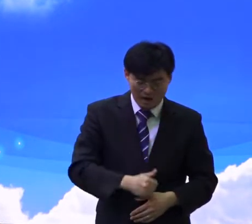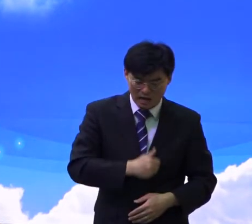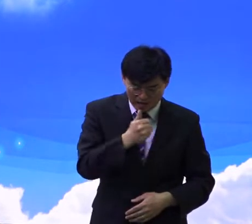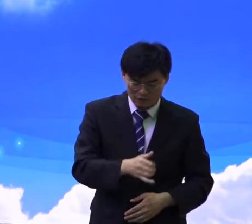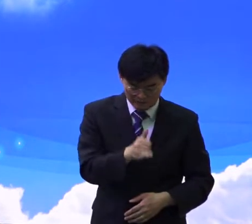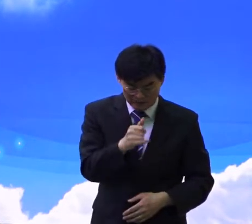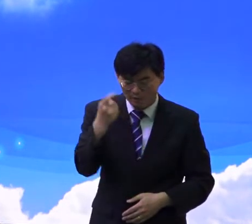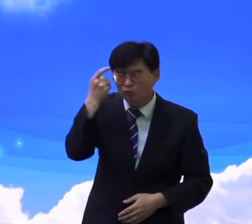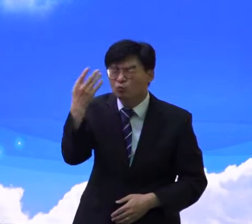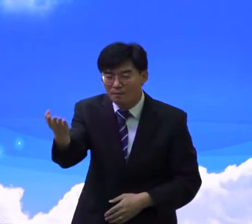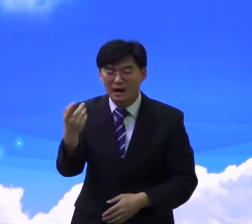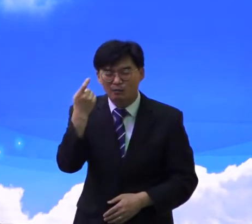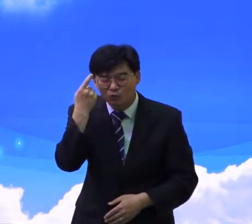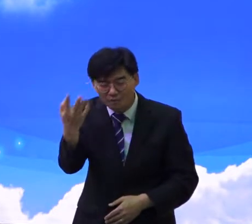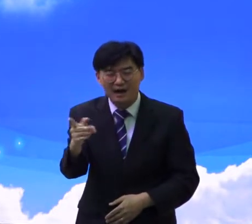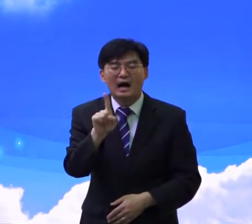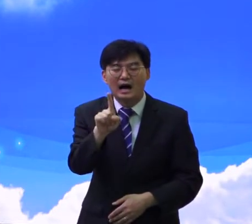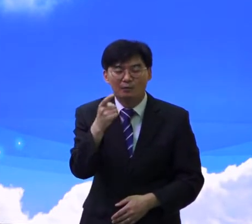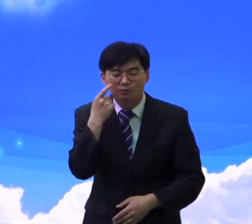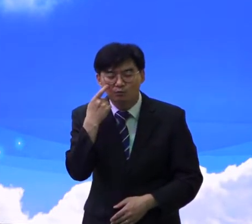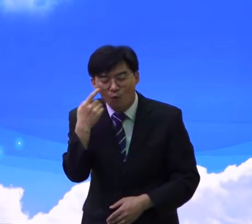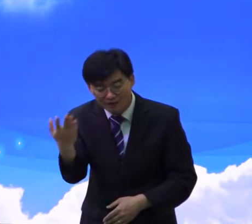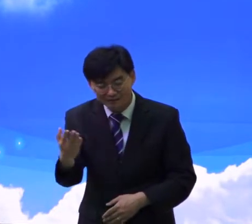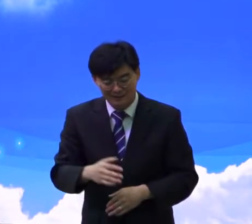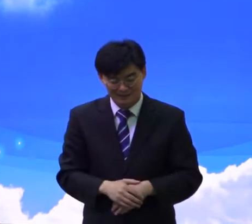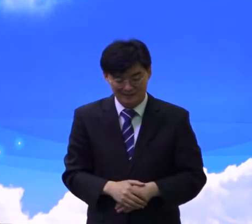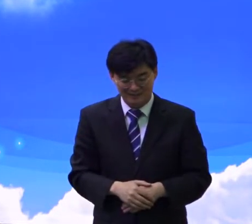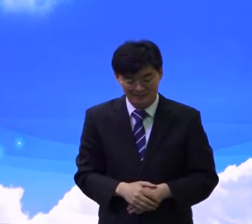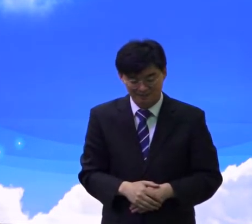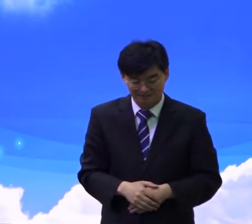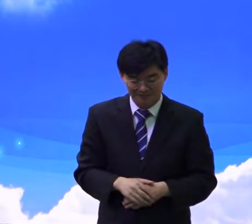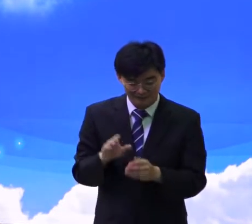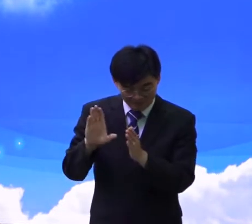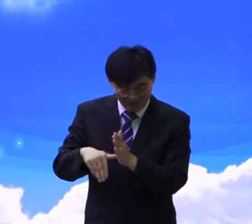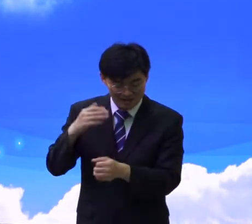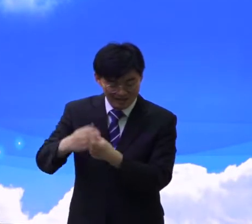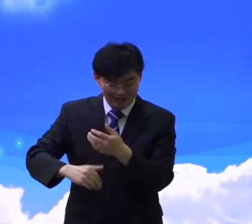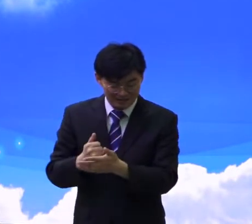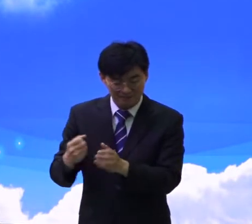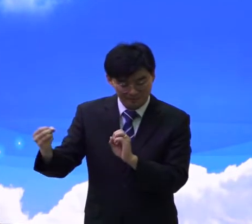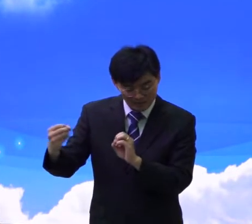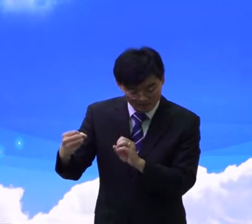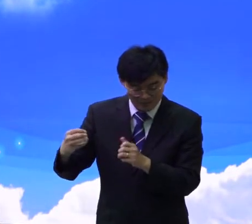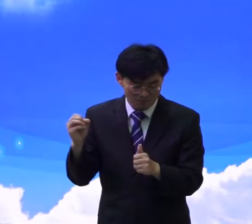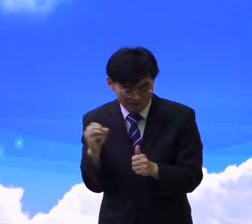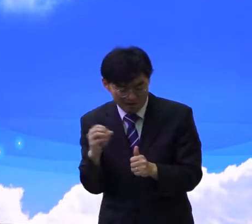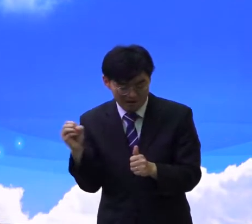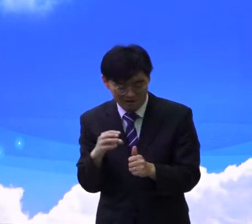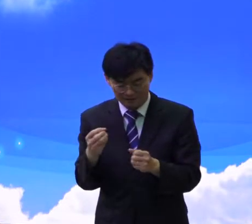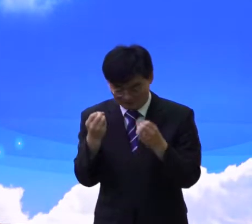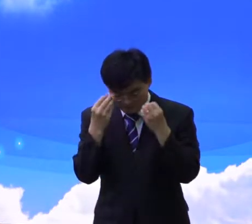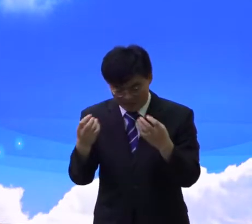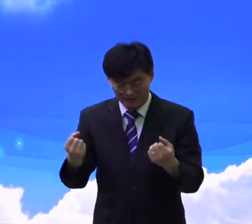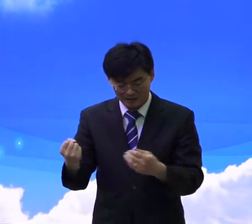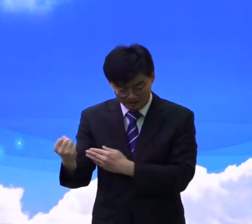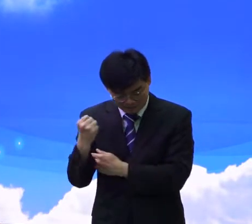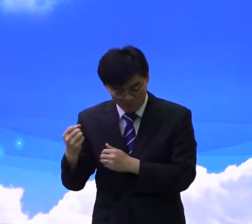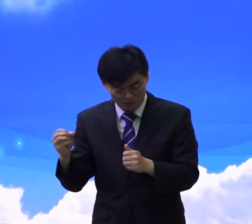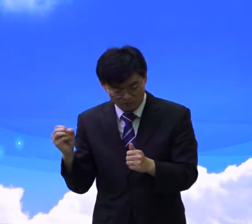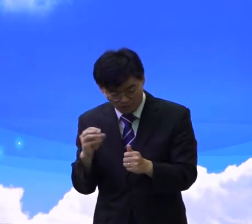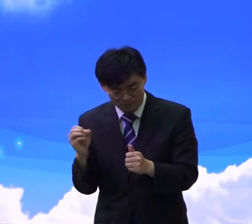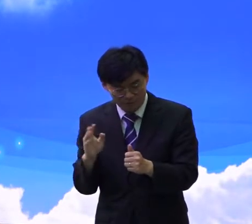일이 온다 해도 그 속에서 하나님의 능력을 의지하고 하나님의 새 힘을 힘입어서